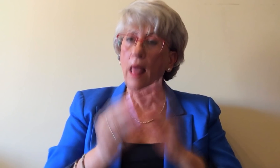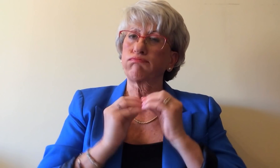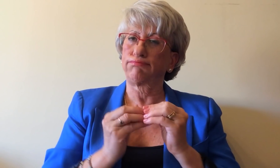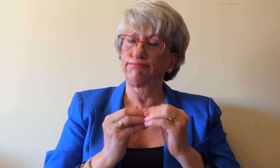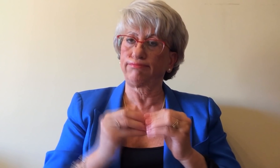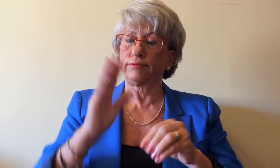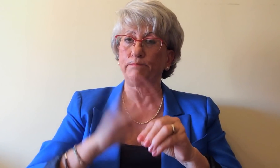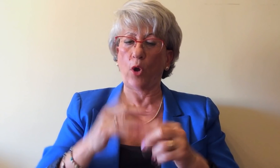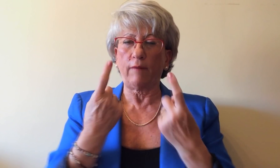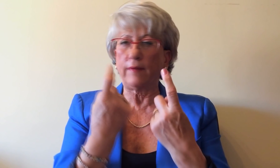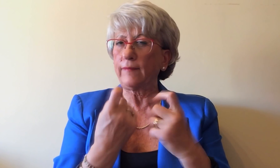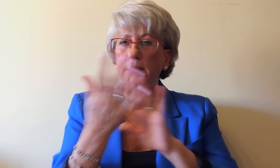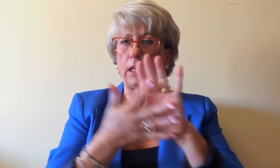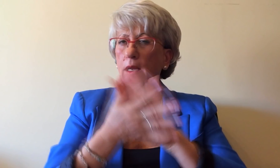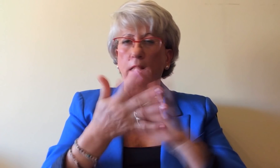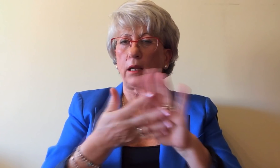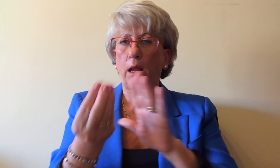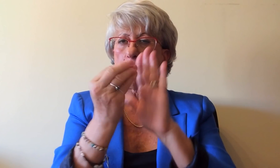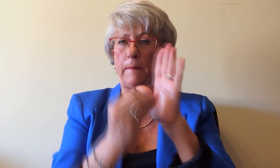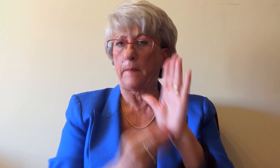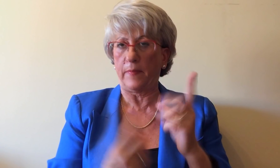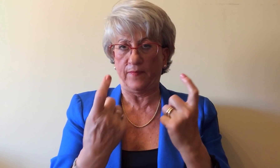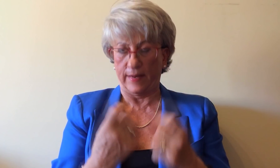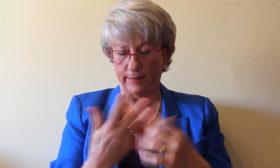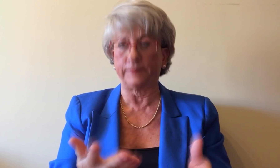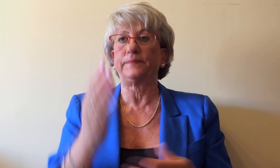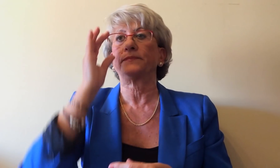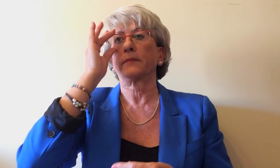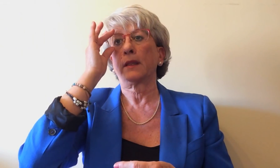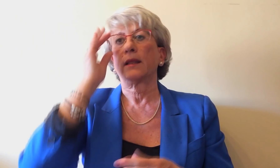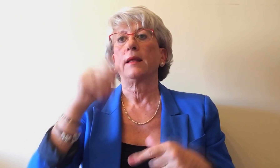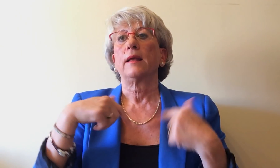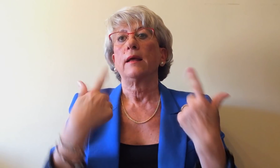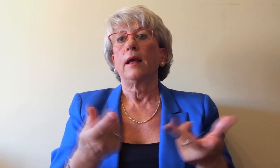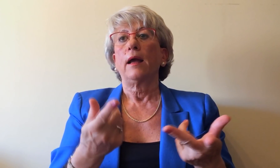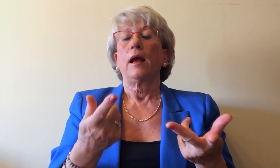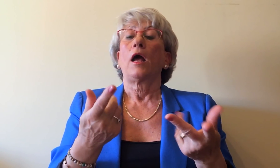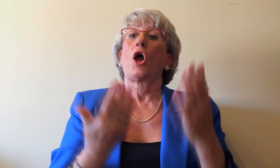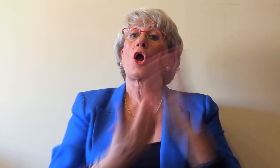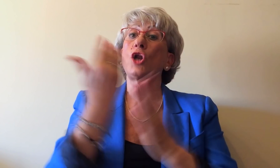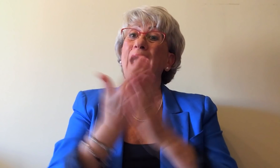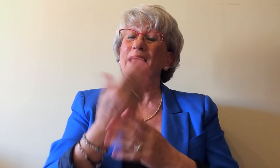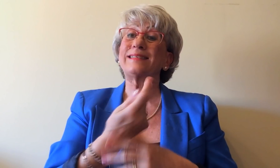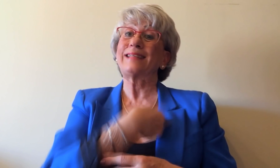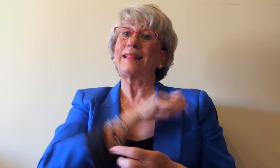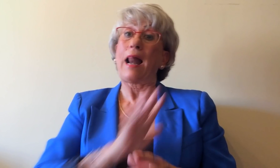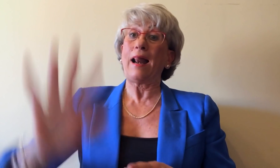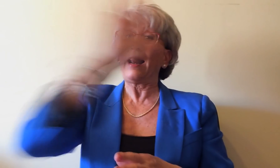l'elaboració del Codi d'Accessibilitat per intentar cobrir totes les mancances que hi havia en llengua de signes. També les